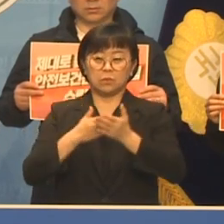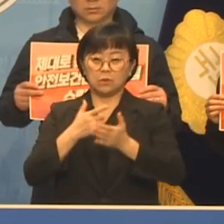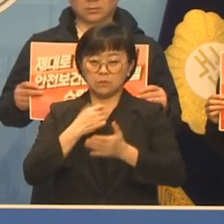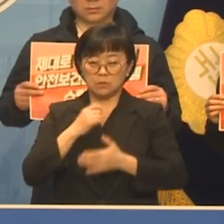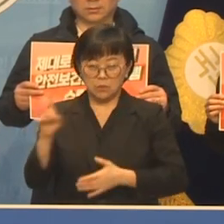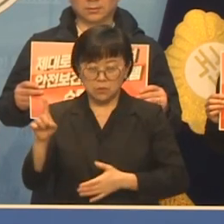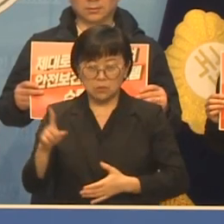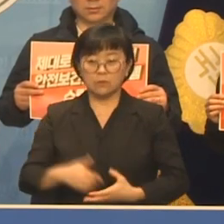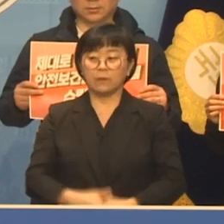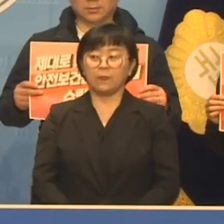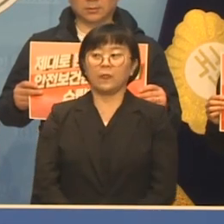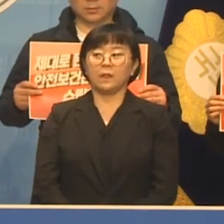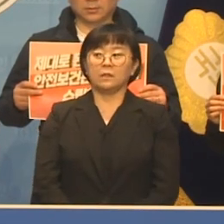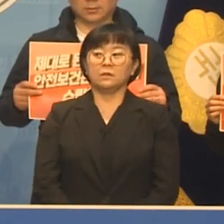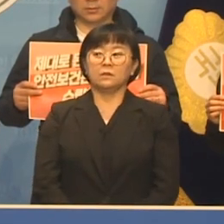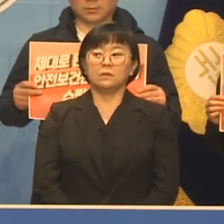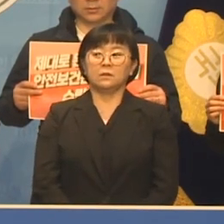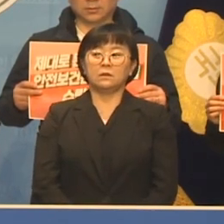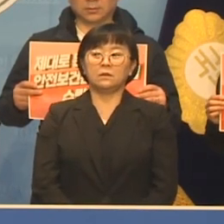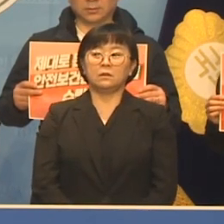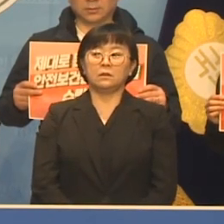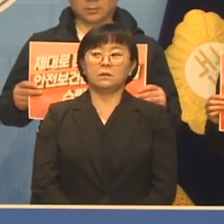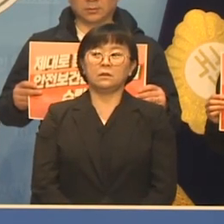요구하고 싶습니다.